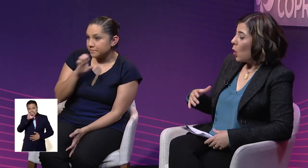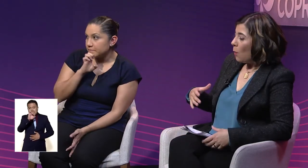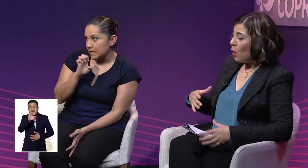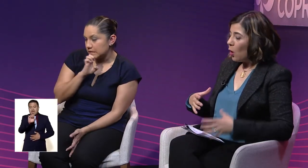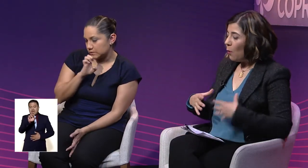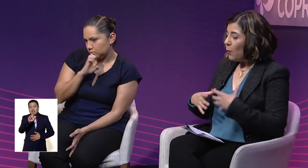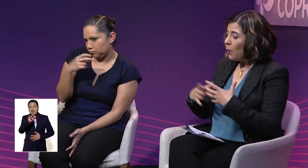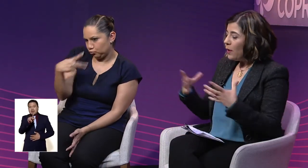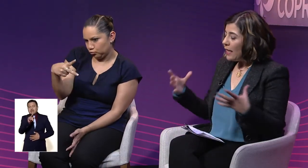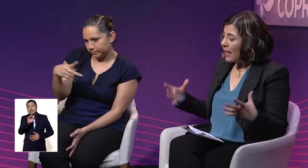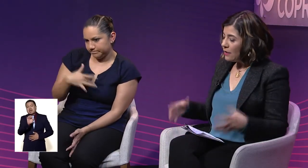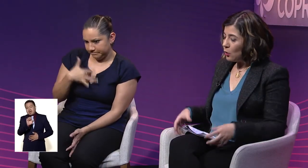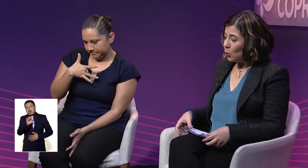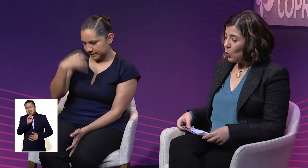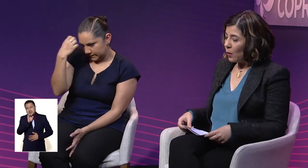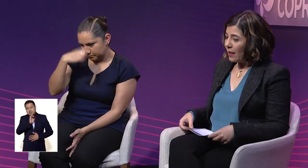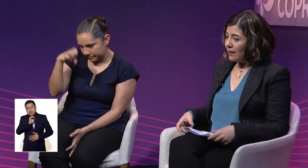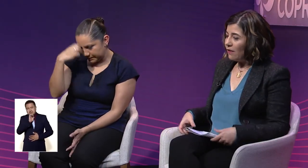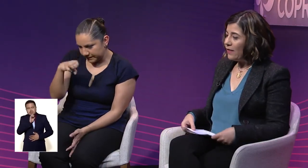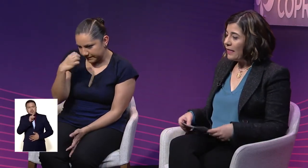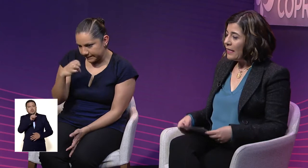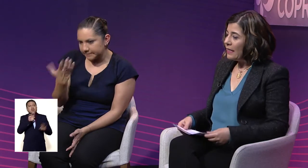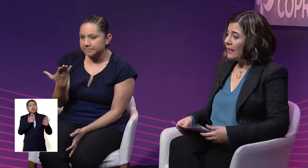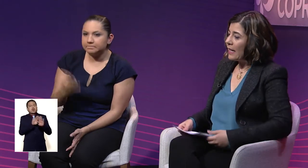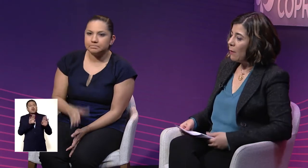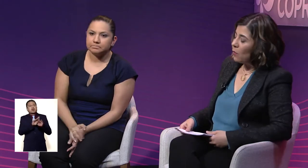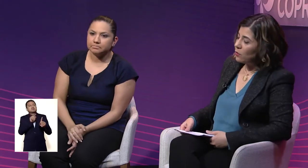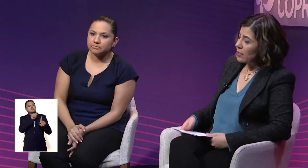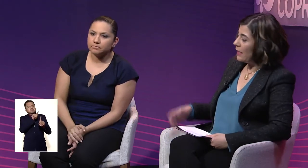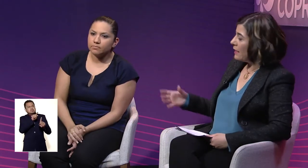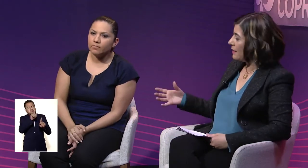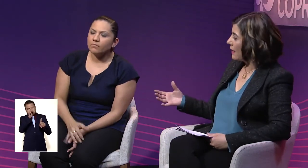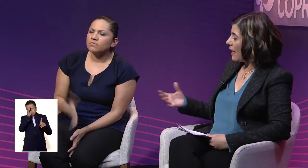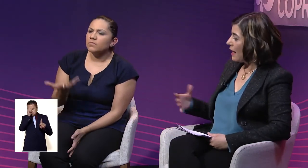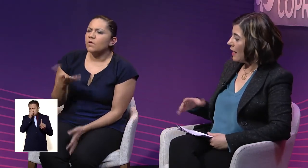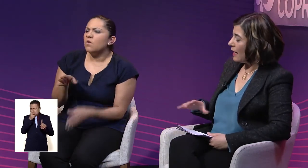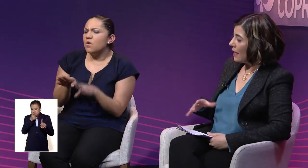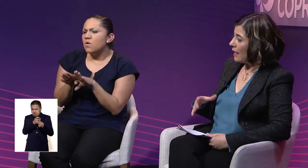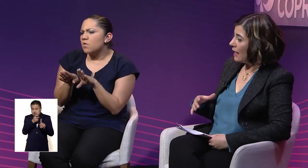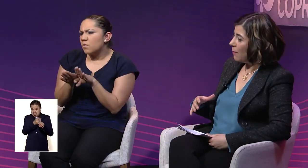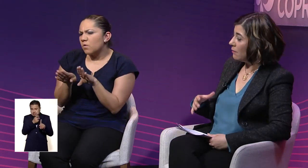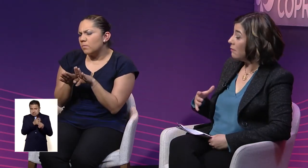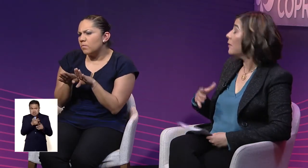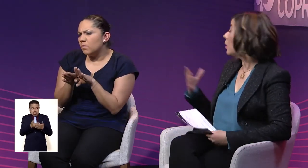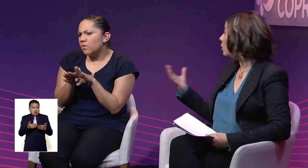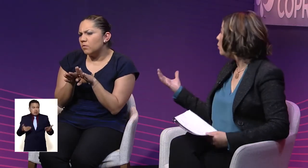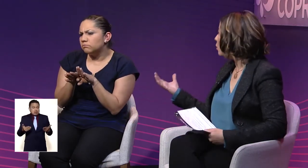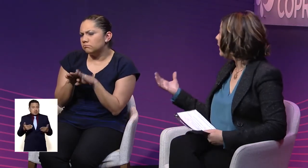¿cómo podrías tú definir, digamos, en esta, bueno, tú eres